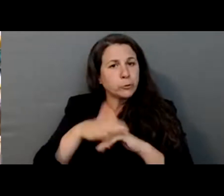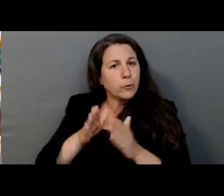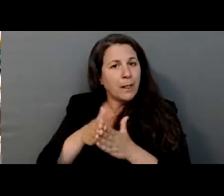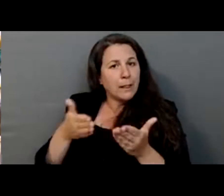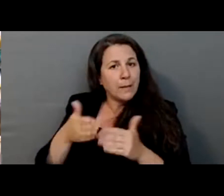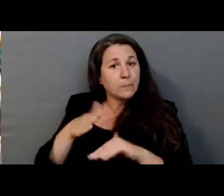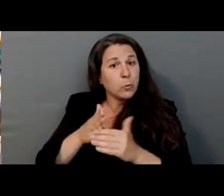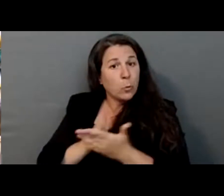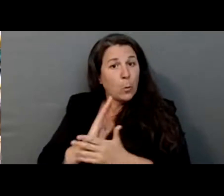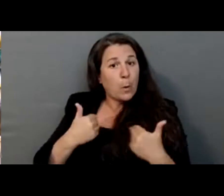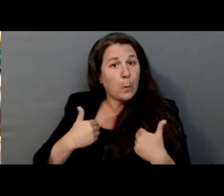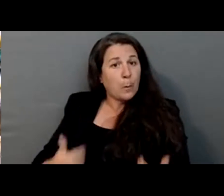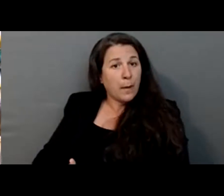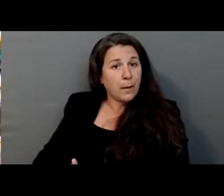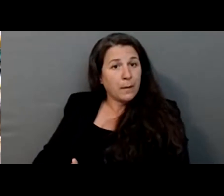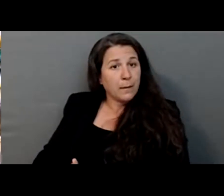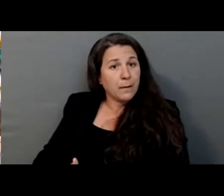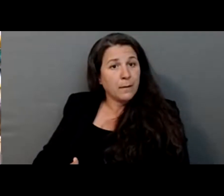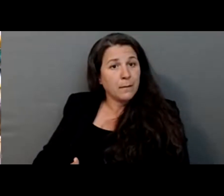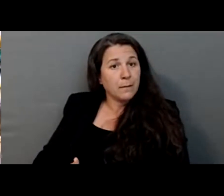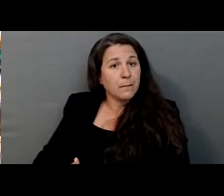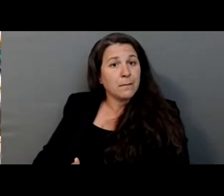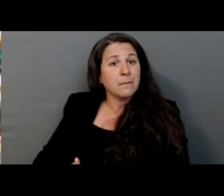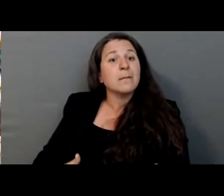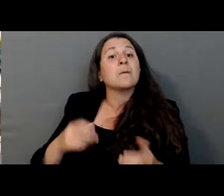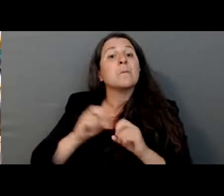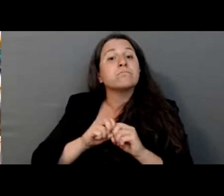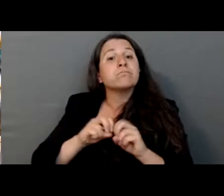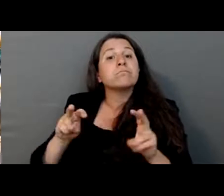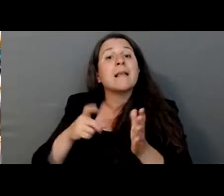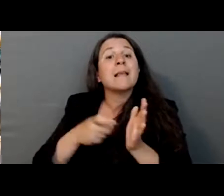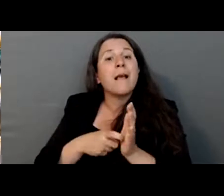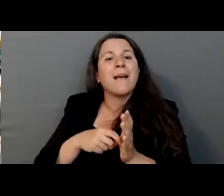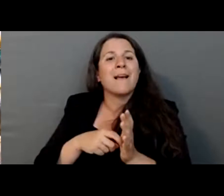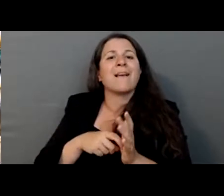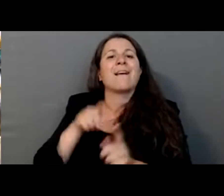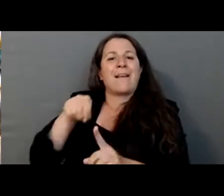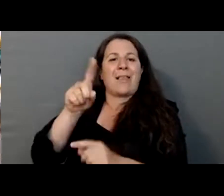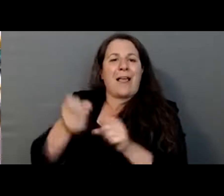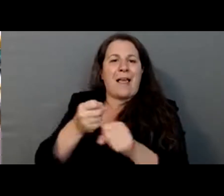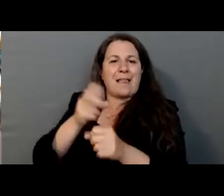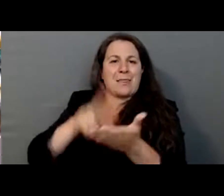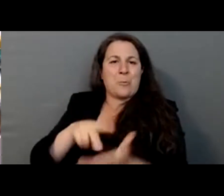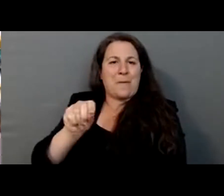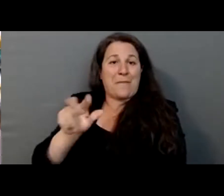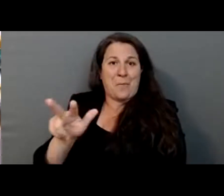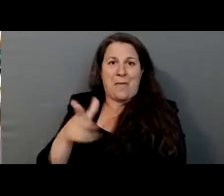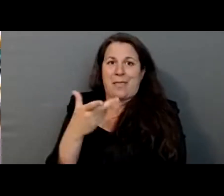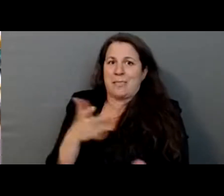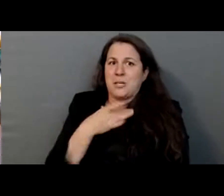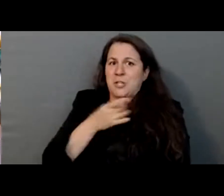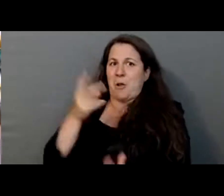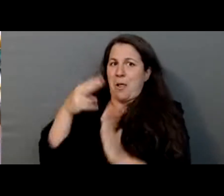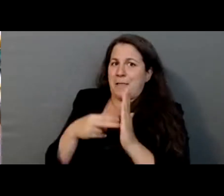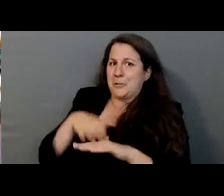qui s'inscrira dans le cadre des célébrations du 60e anniversaire de la Ligue des droits et libertés que nous avons déjà hâte de lire.